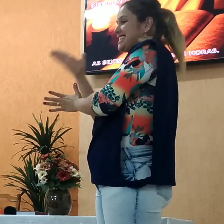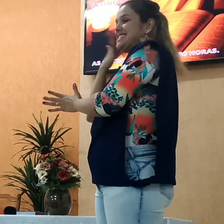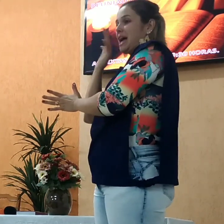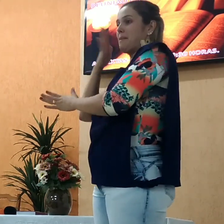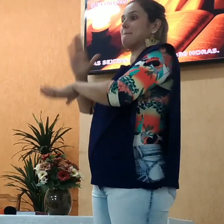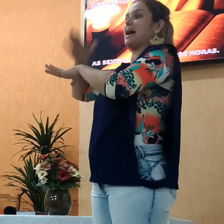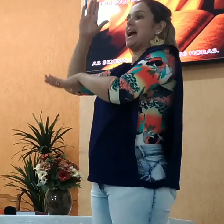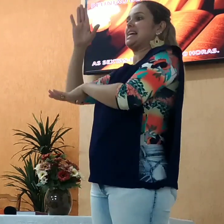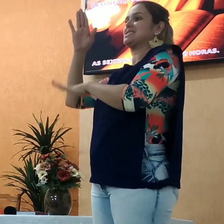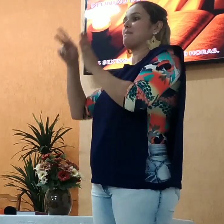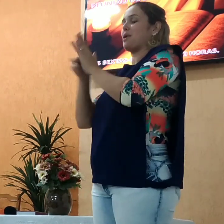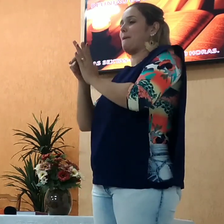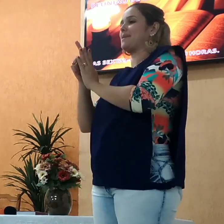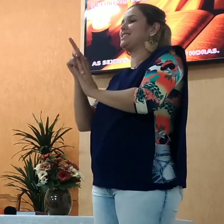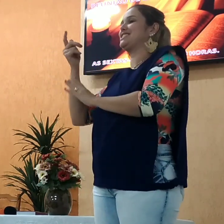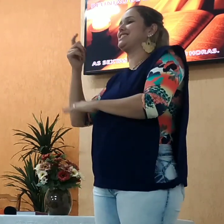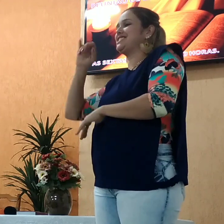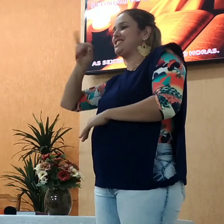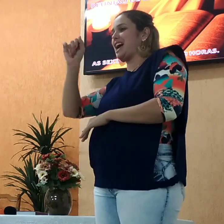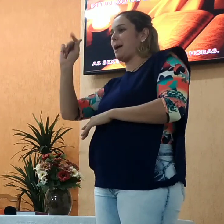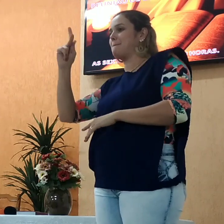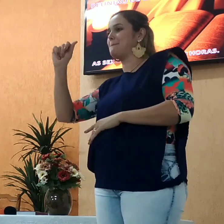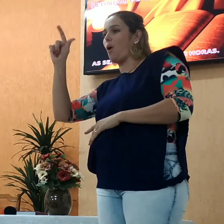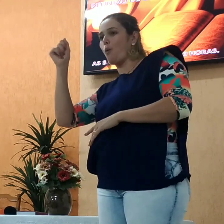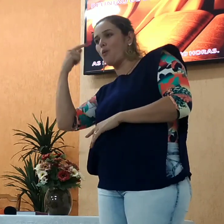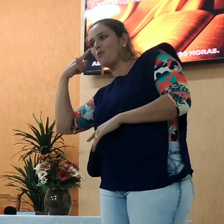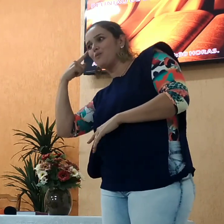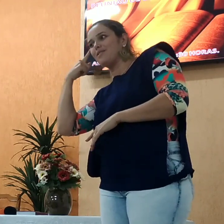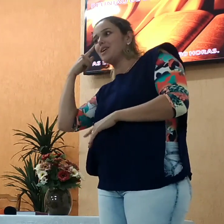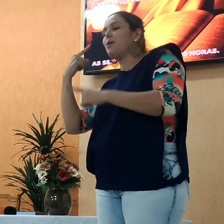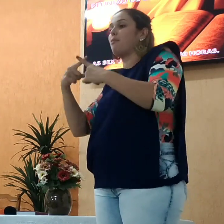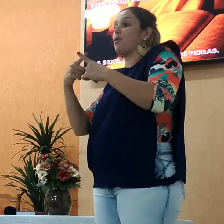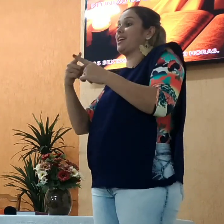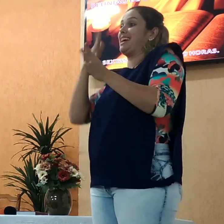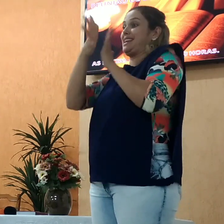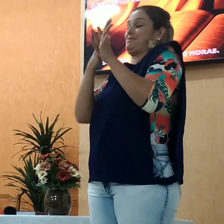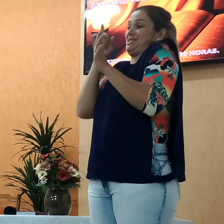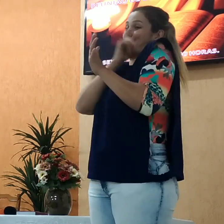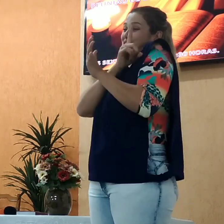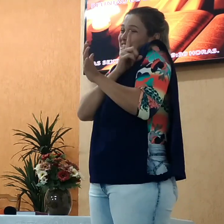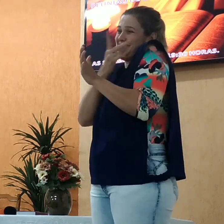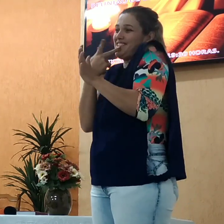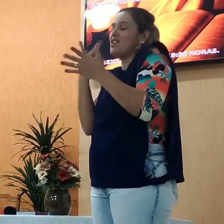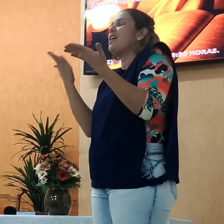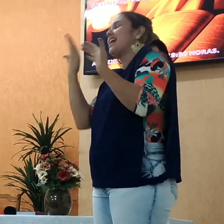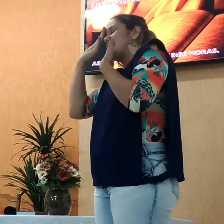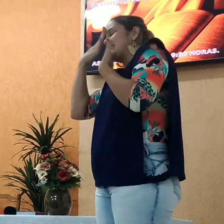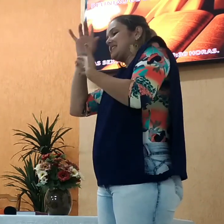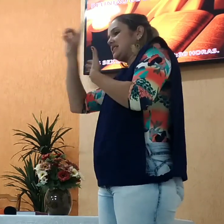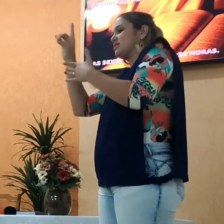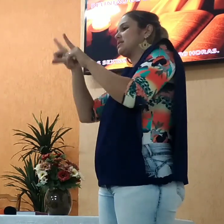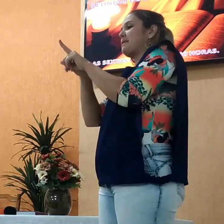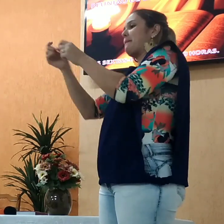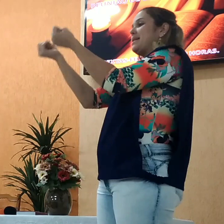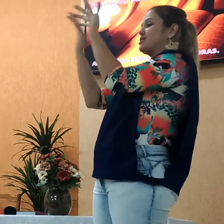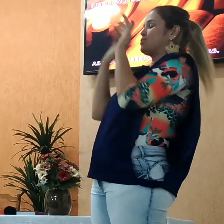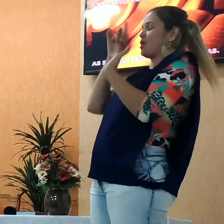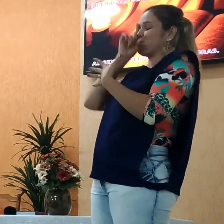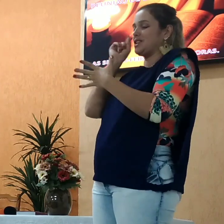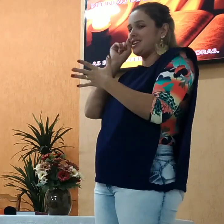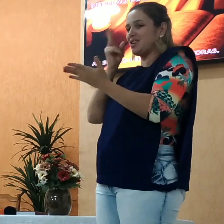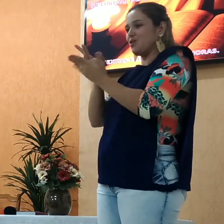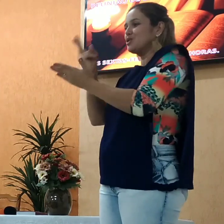japonês do que falar. Então, tá de parabéns, que Deus esteja abençoando ela nessa missão, esse trabalho